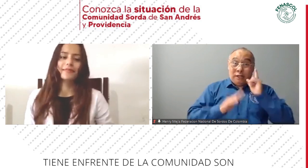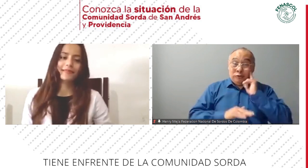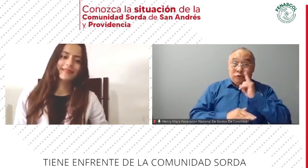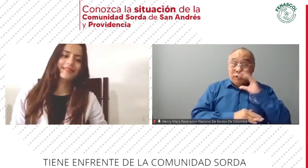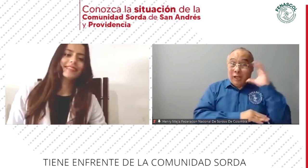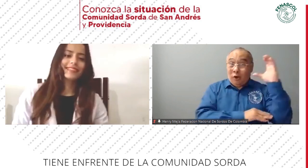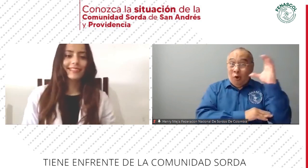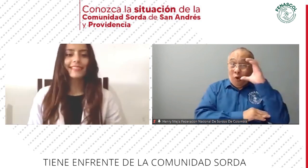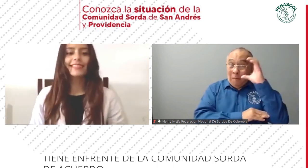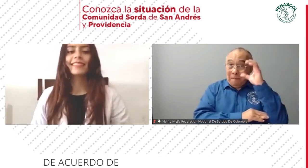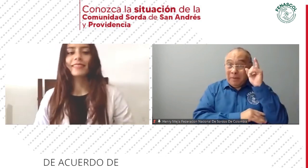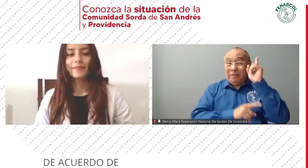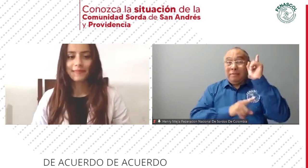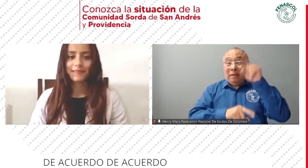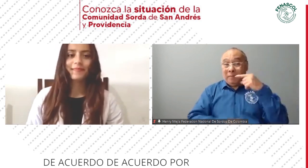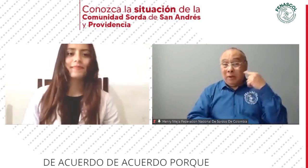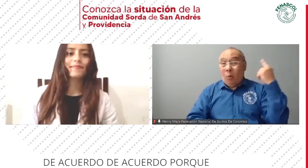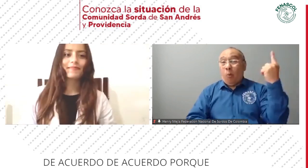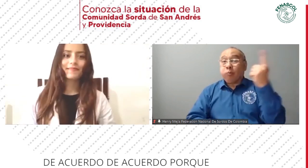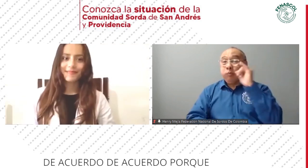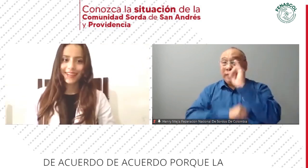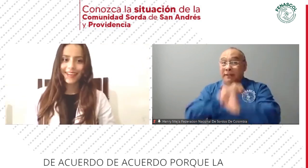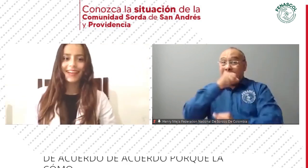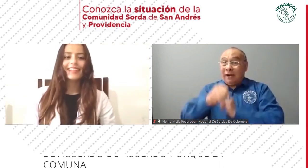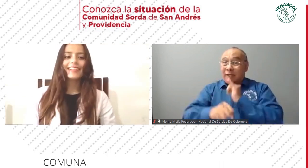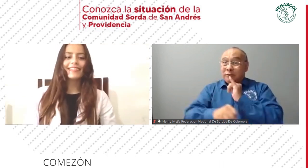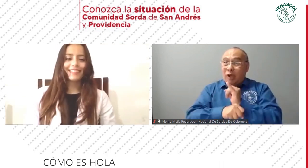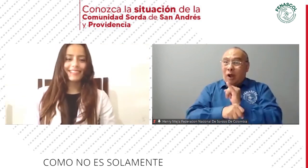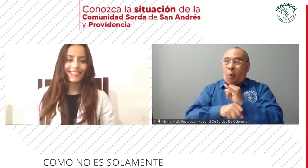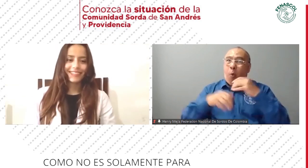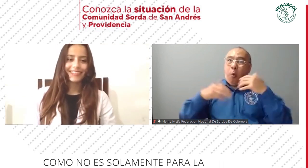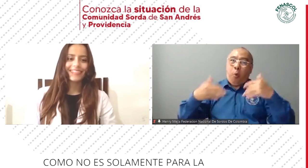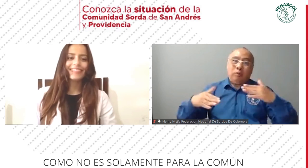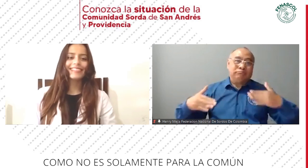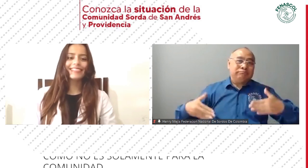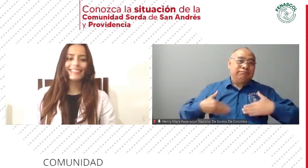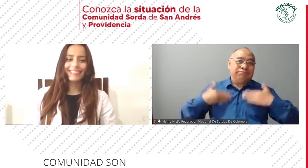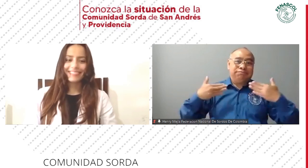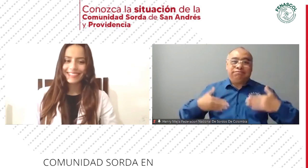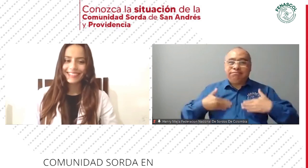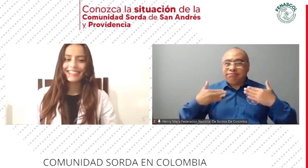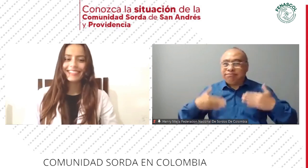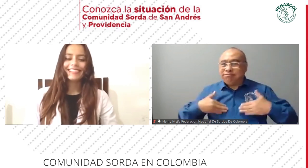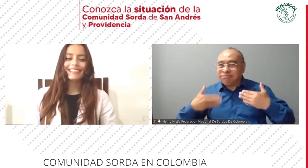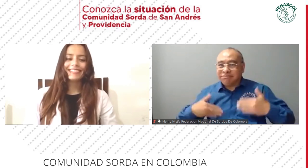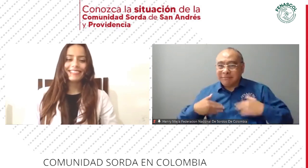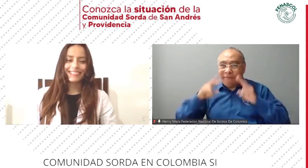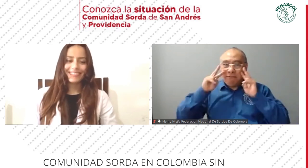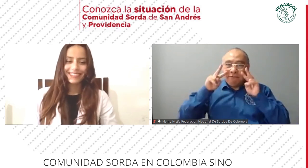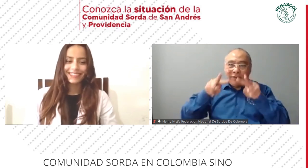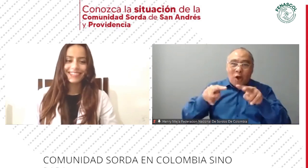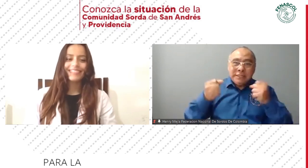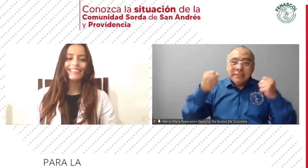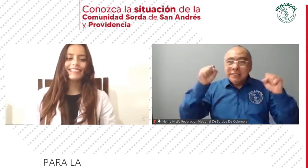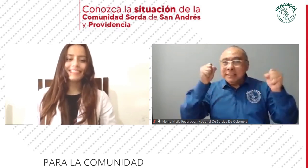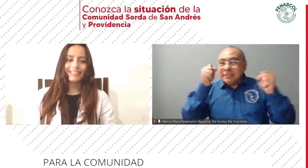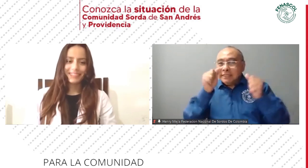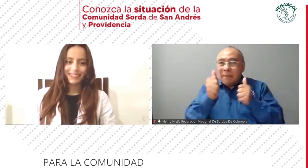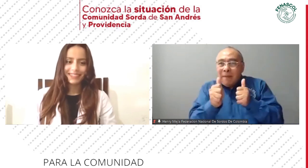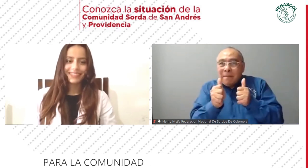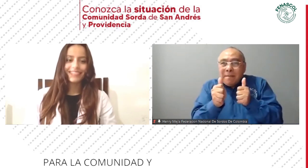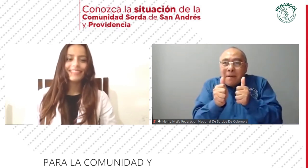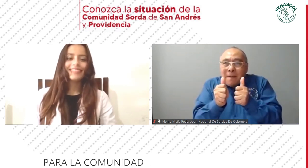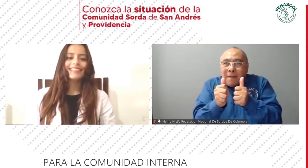sorda de acuerdo de acuerdo porque la comunidad es solamente para la comunidad sorda en colombia sino para la comunidad